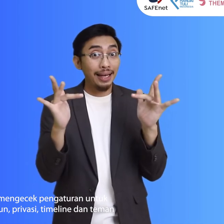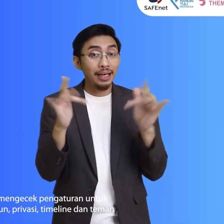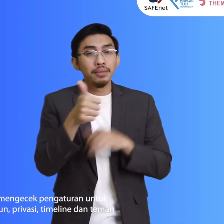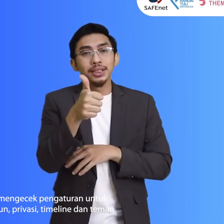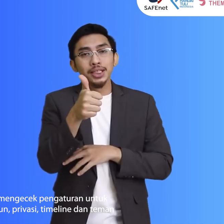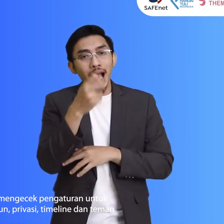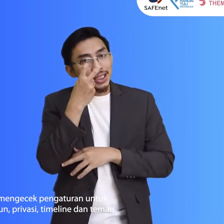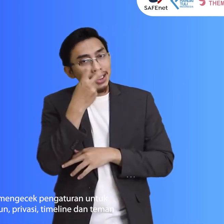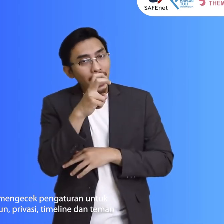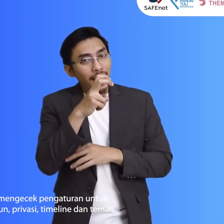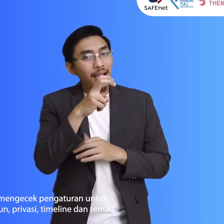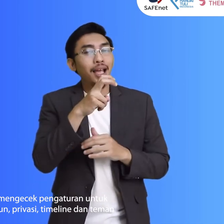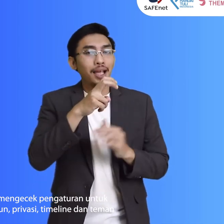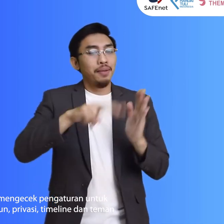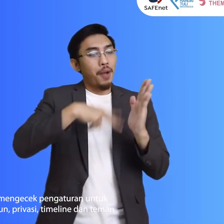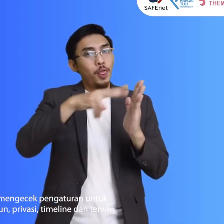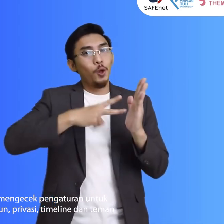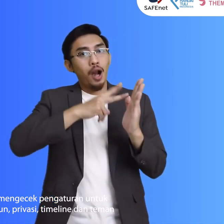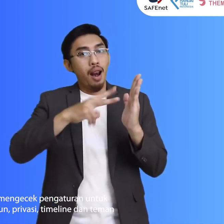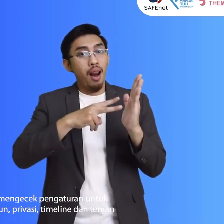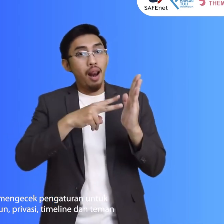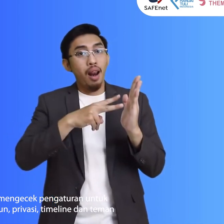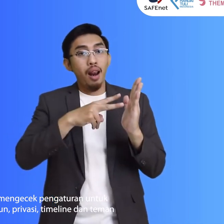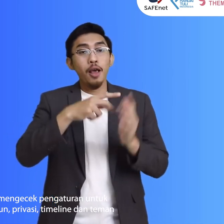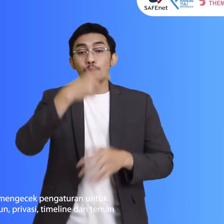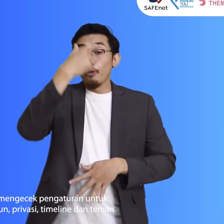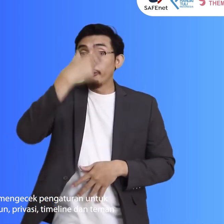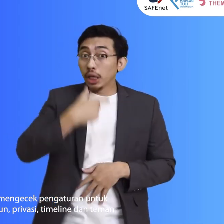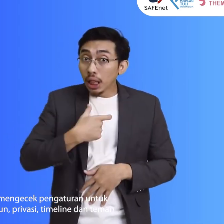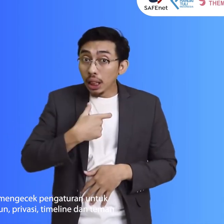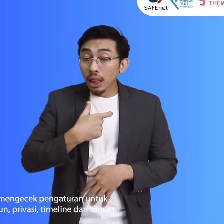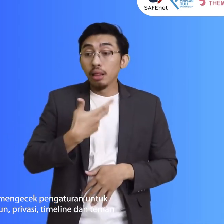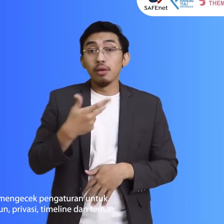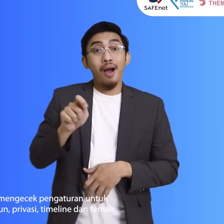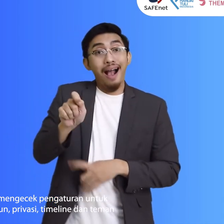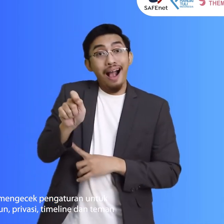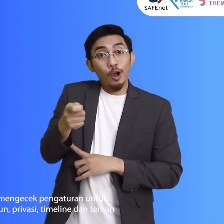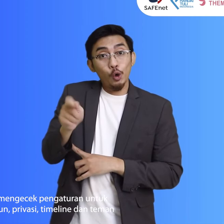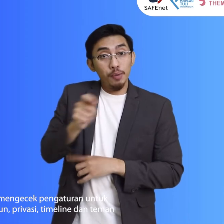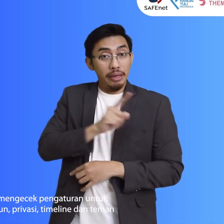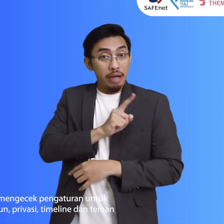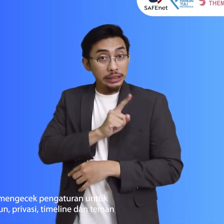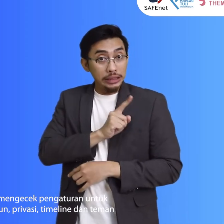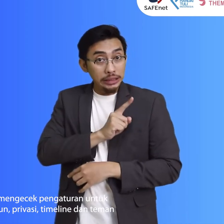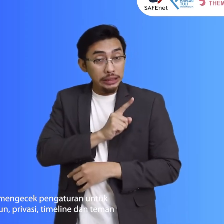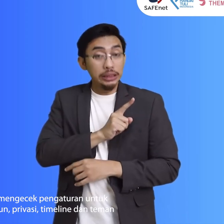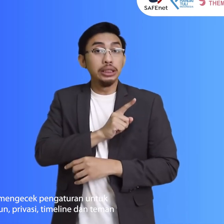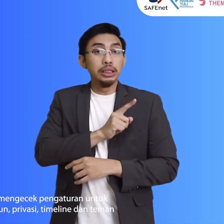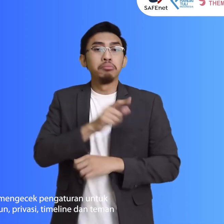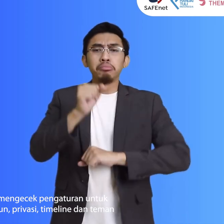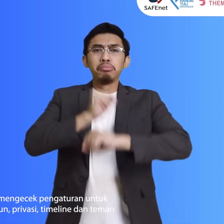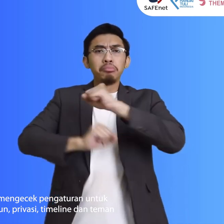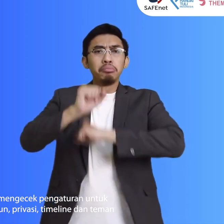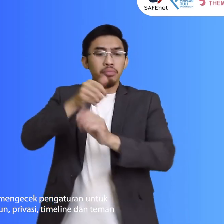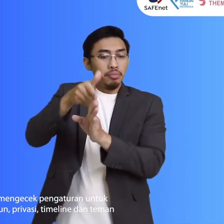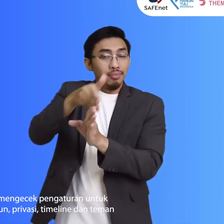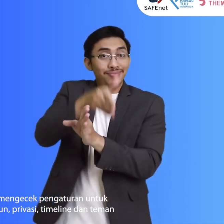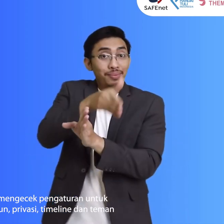26 wine dengan mengecek pengaturan untuk melihat profile akun privasi timeline